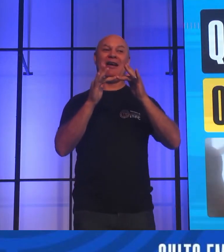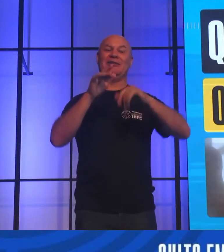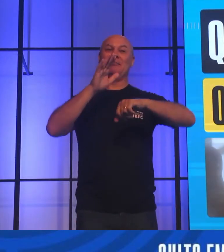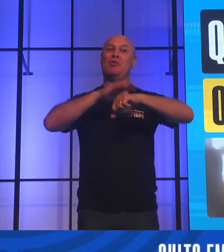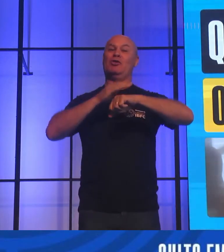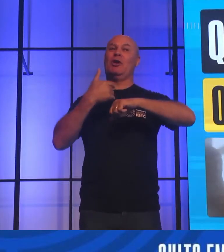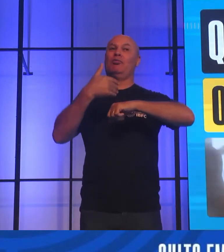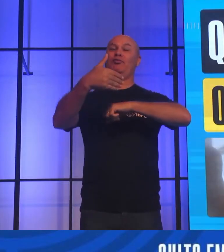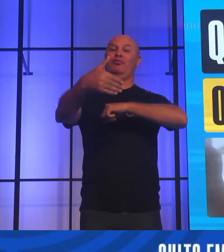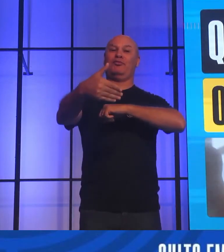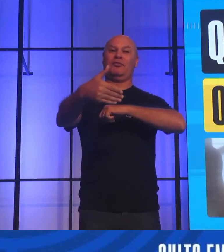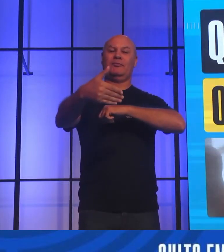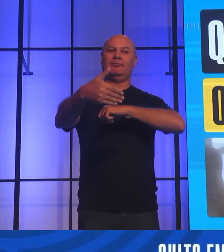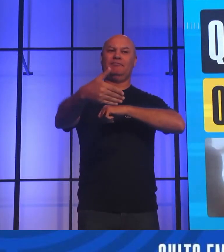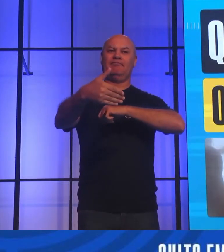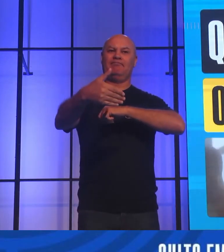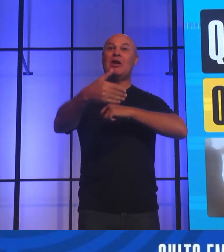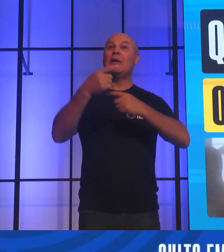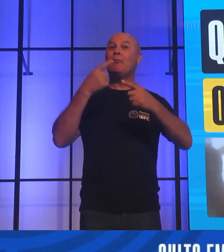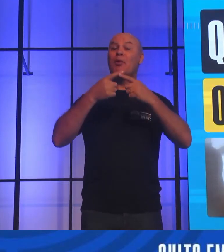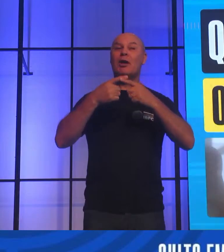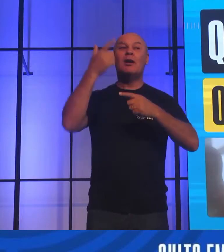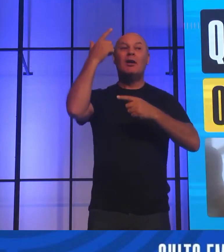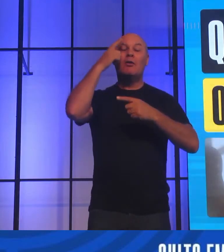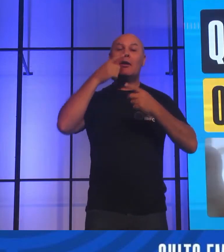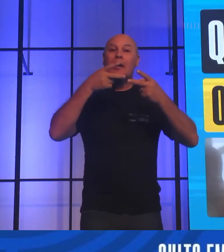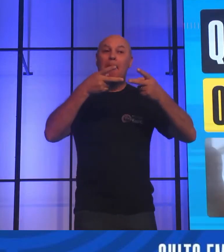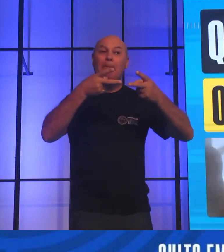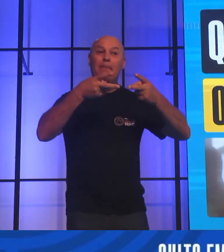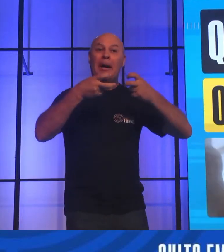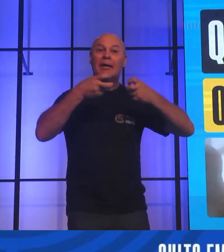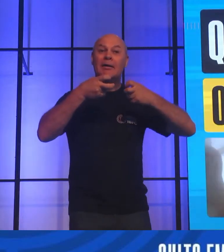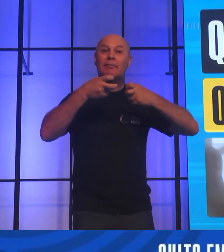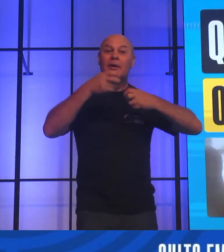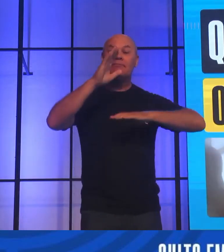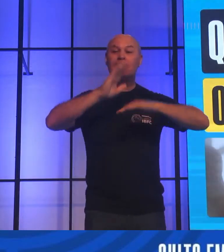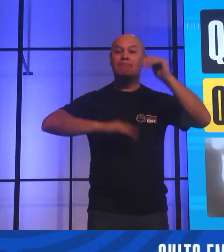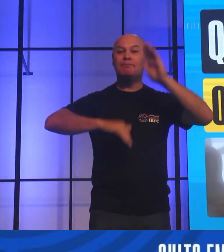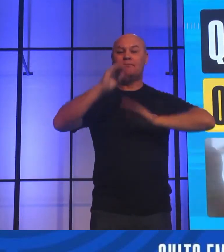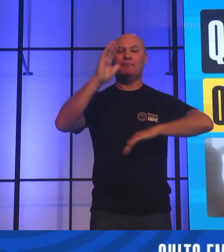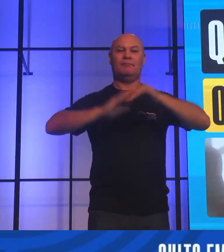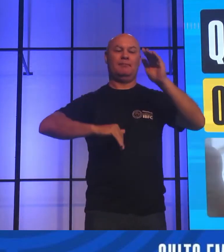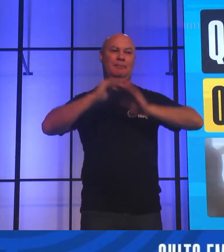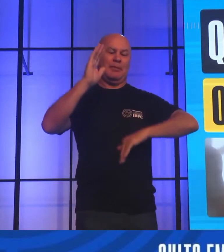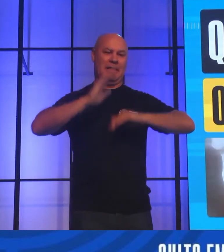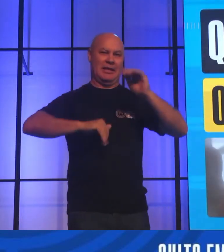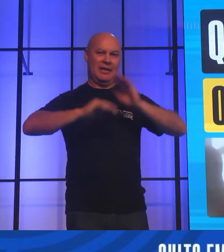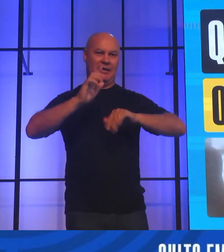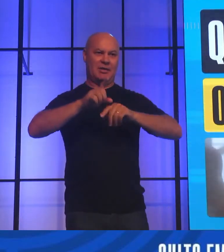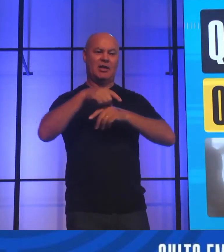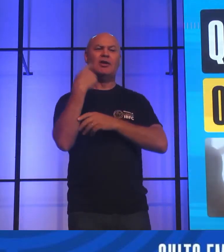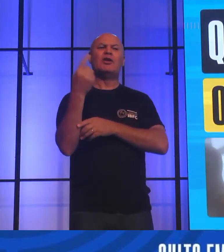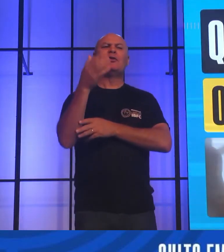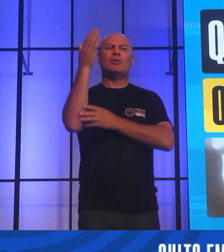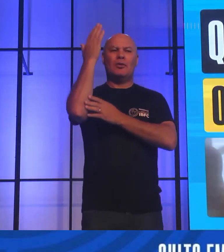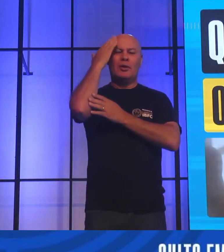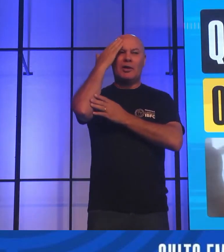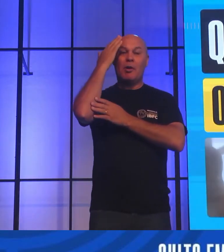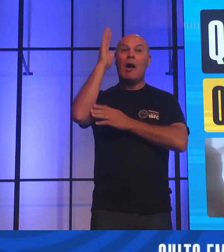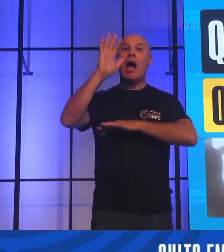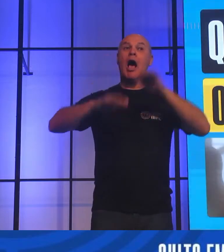todos nós sabemos que ações ruins, ações negativas, ações prejudiciais trazem